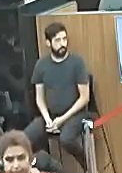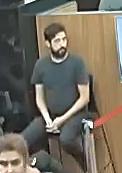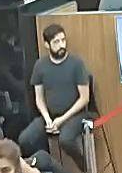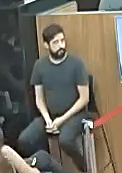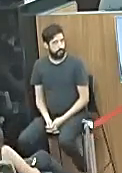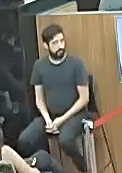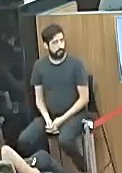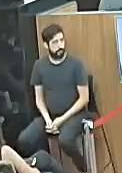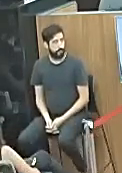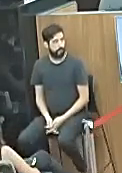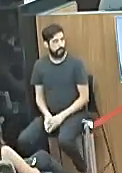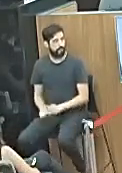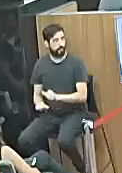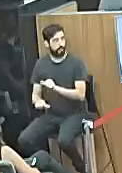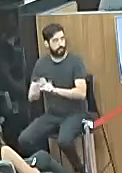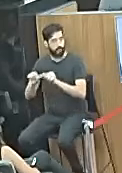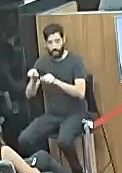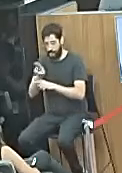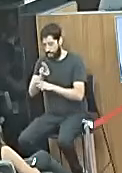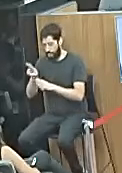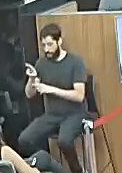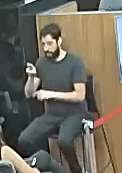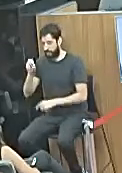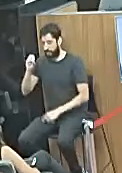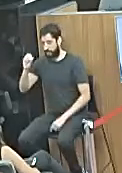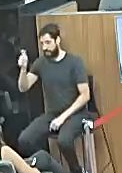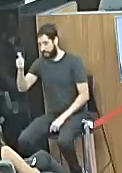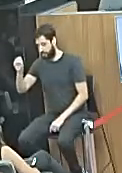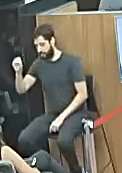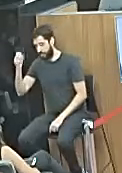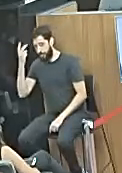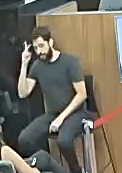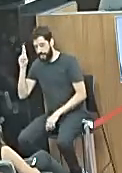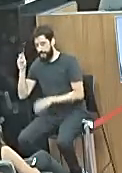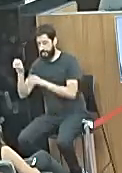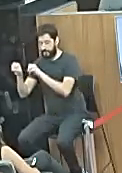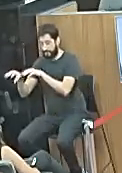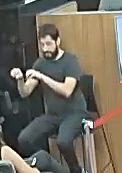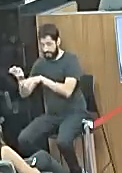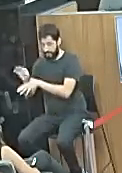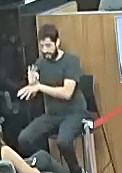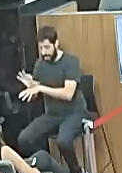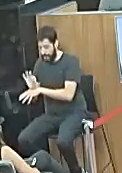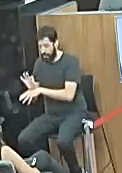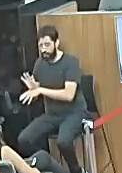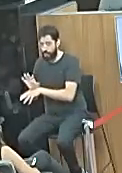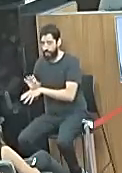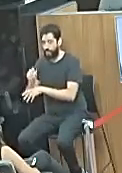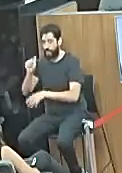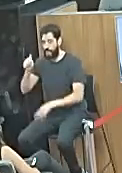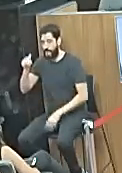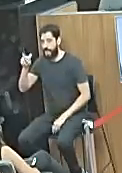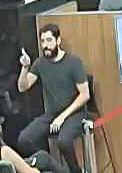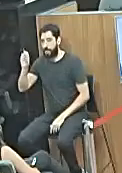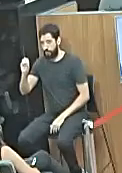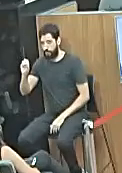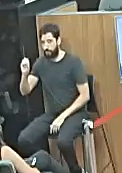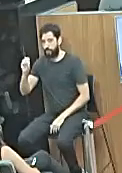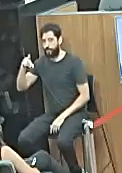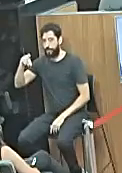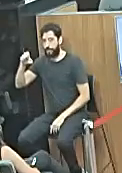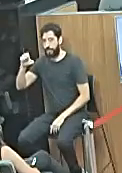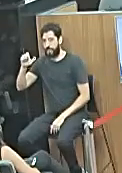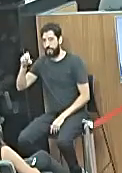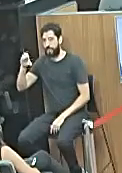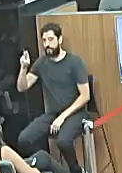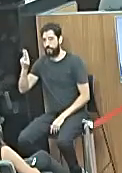alterar o nome do programa 0 18 para ensino técnico agropecuário com a conseqüente alteração